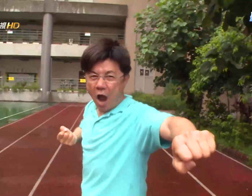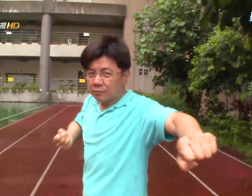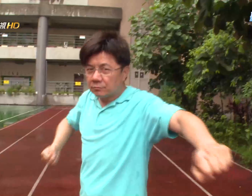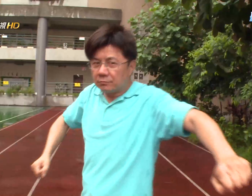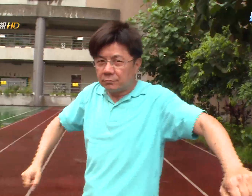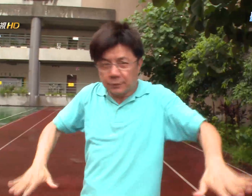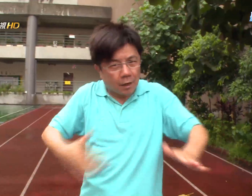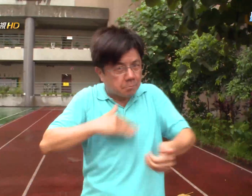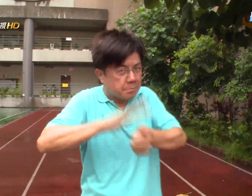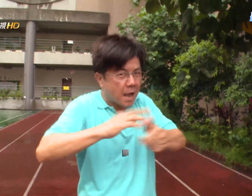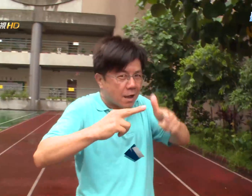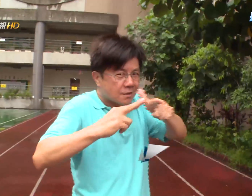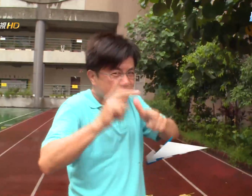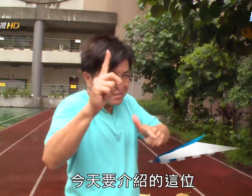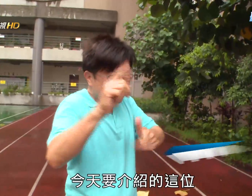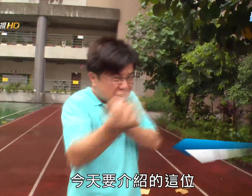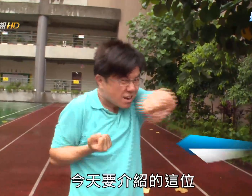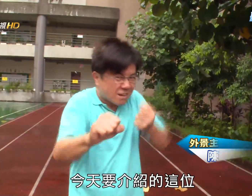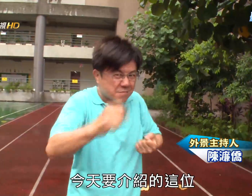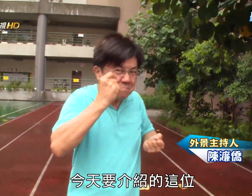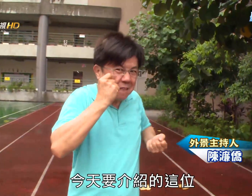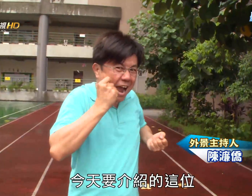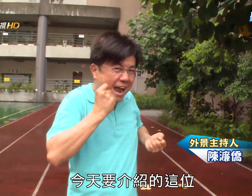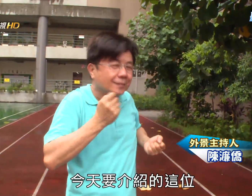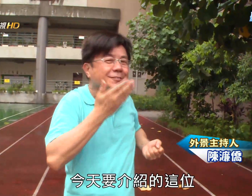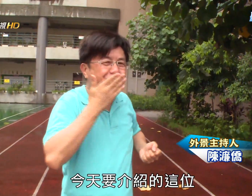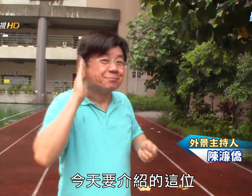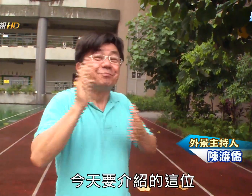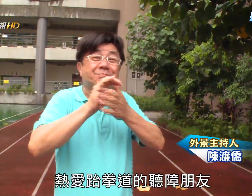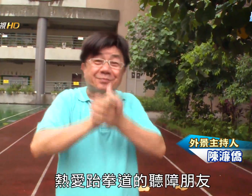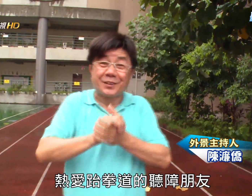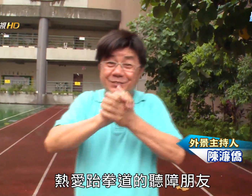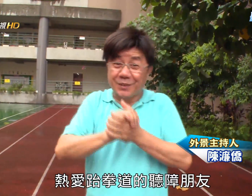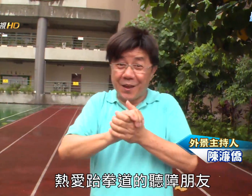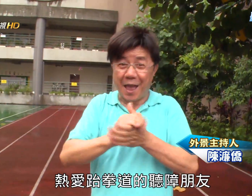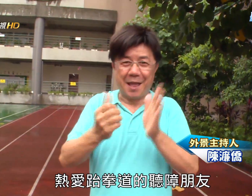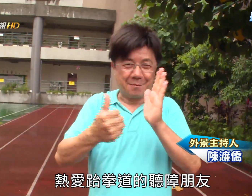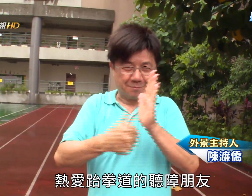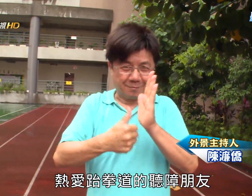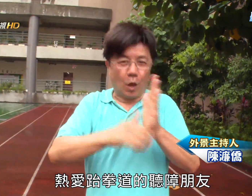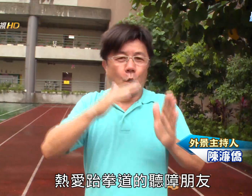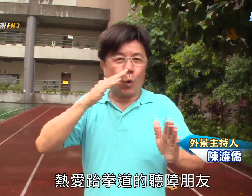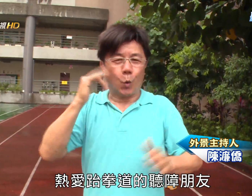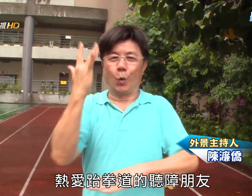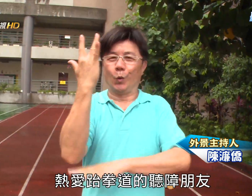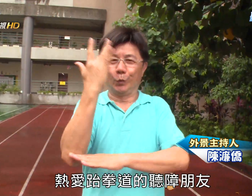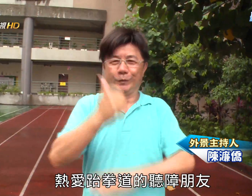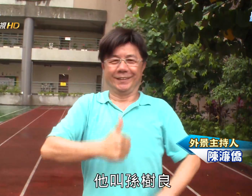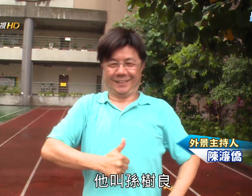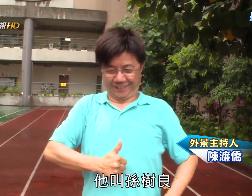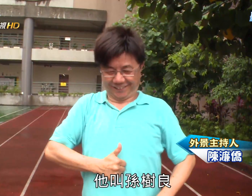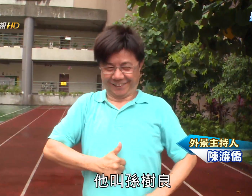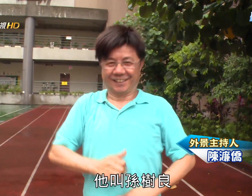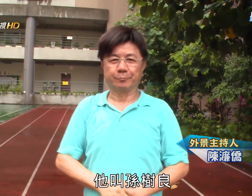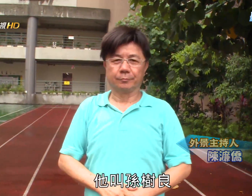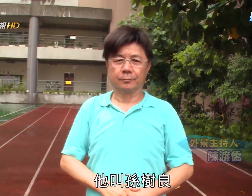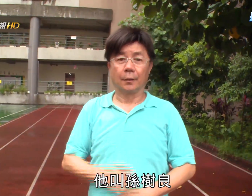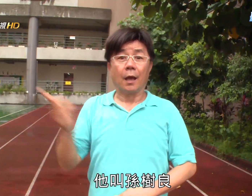呵，今天呢，要介绍的这位热爱跆拳道的听障朋友，他叫孙树